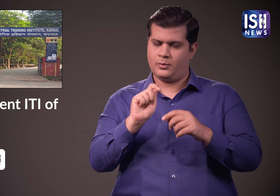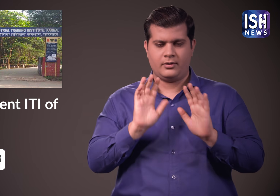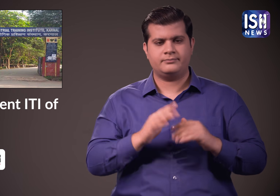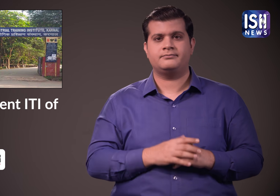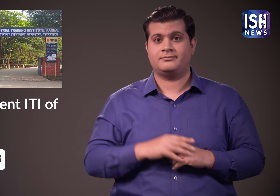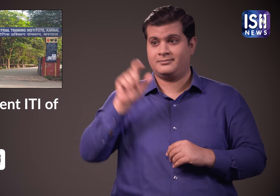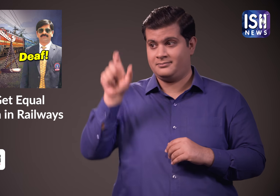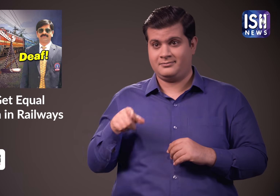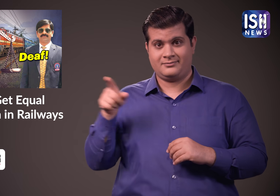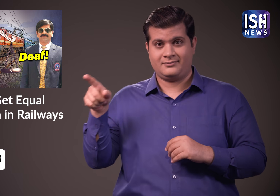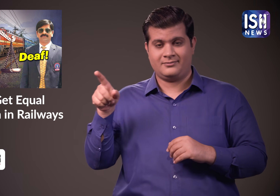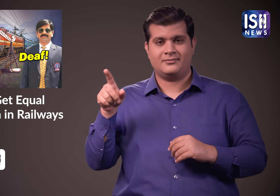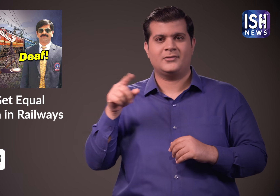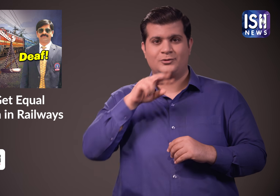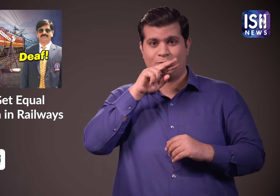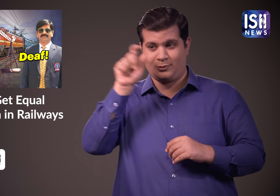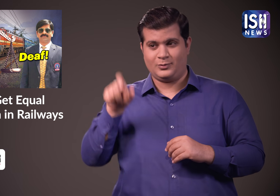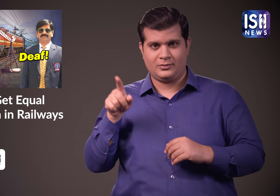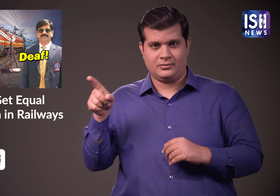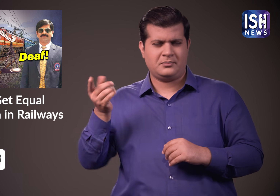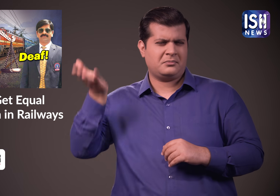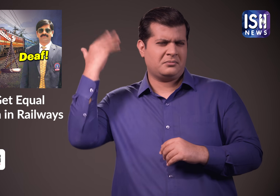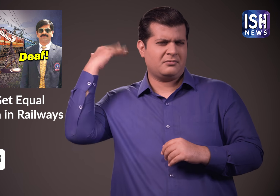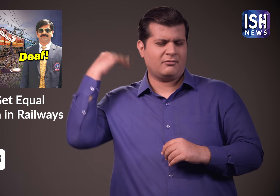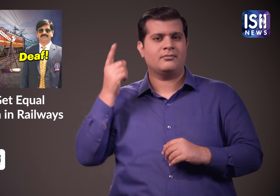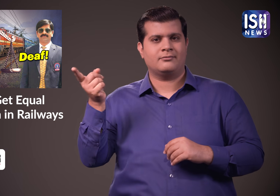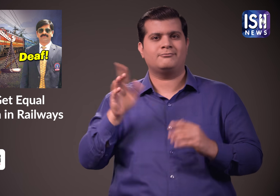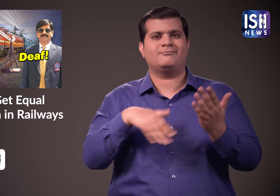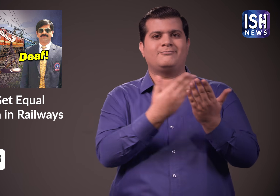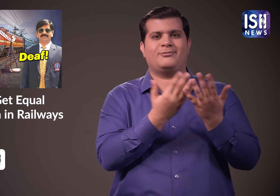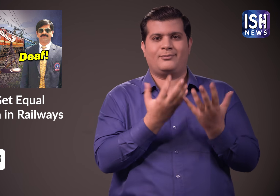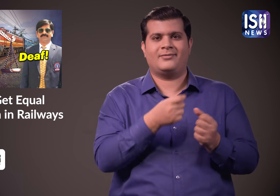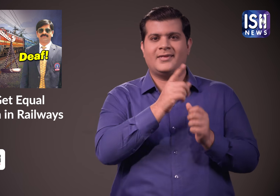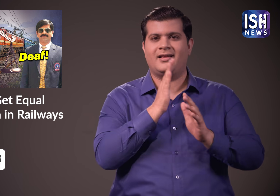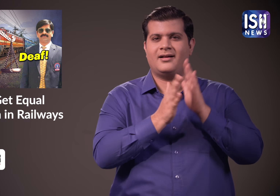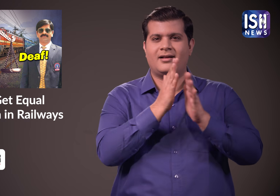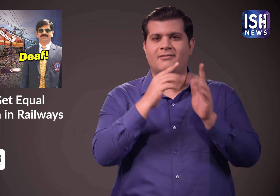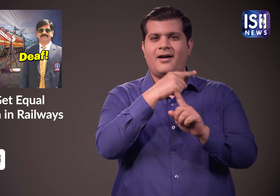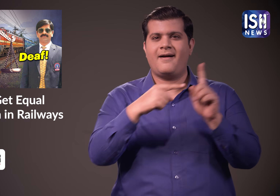कुछ समय पहले वर्मा ने रेलवे रियायत के लिए आवेदन किया